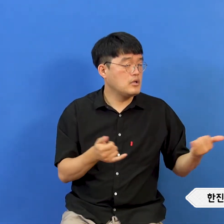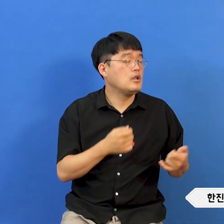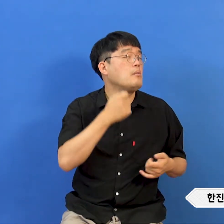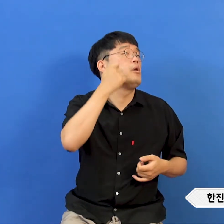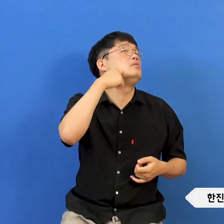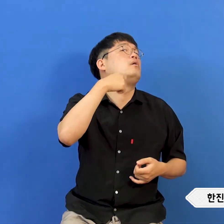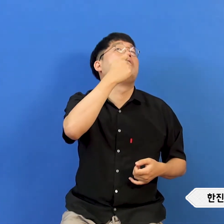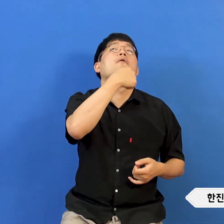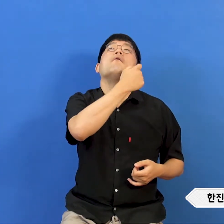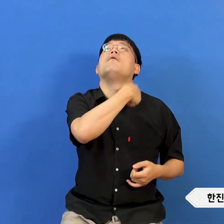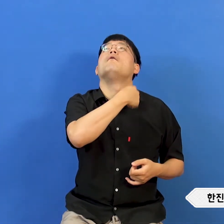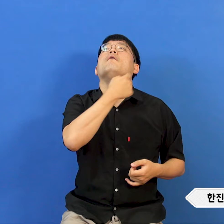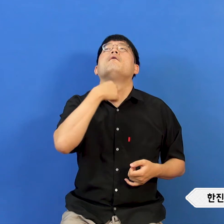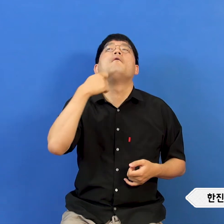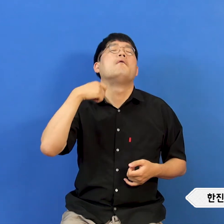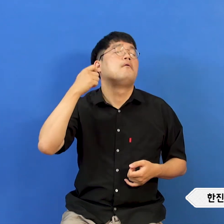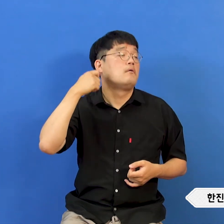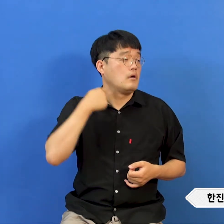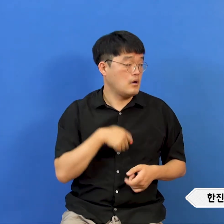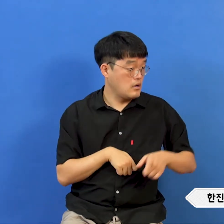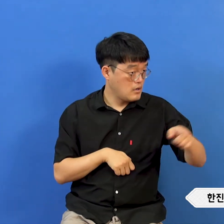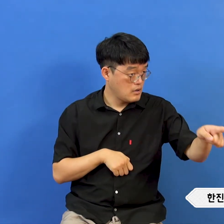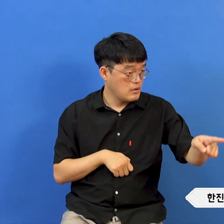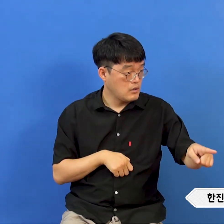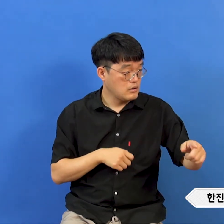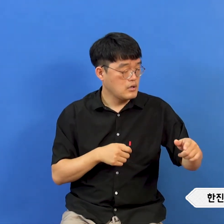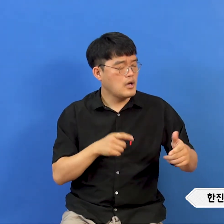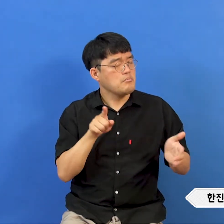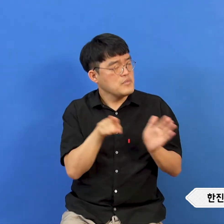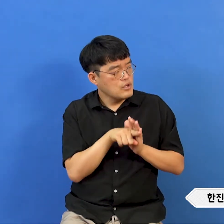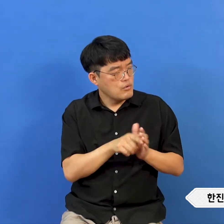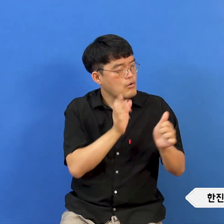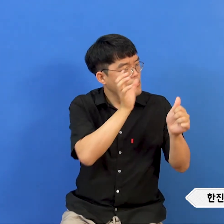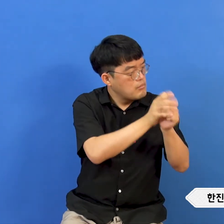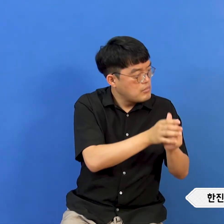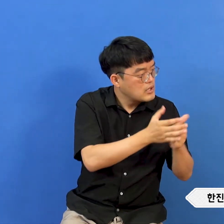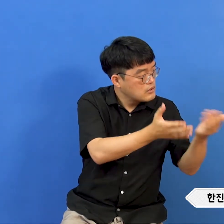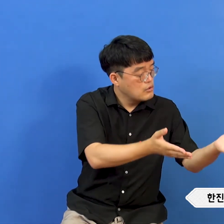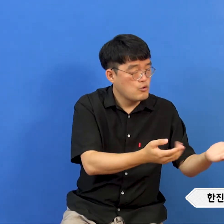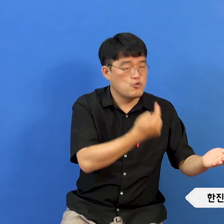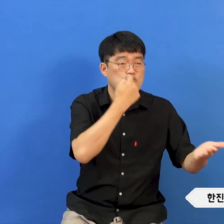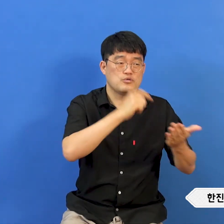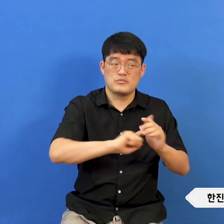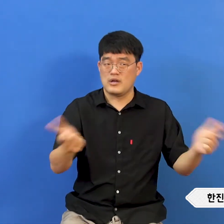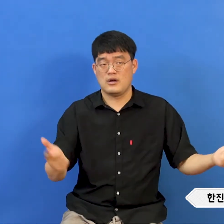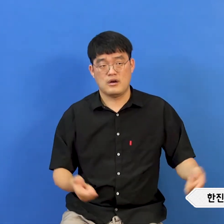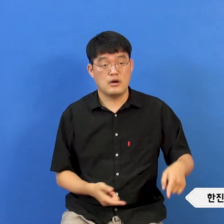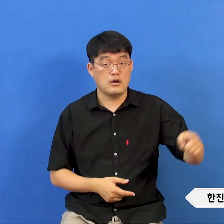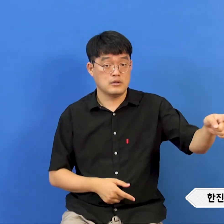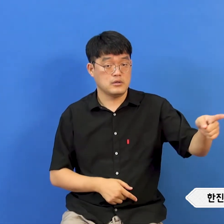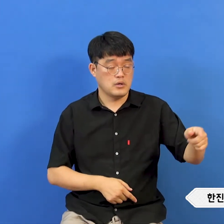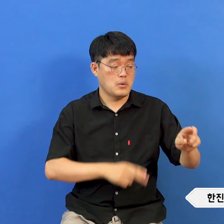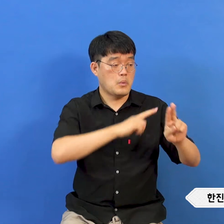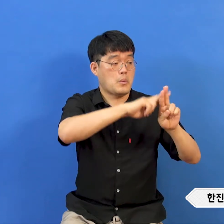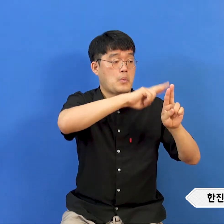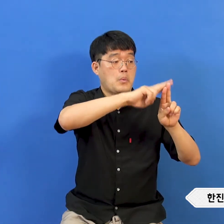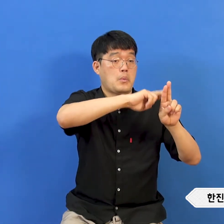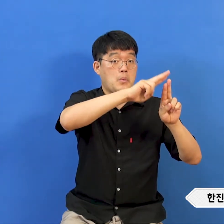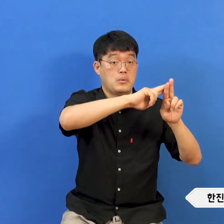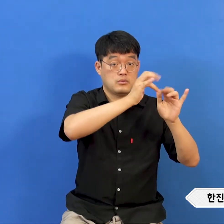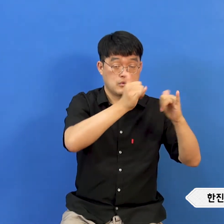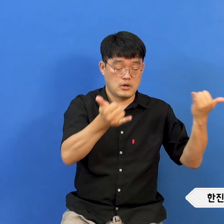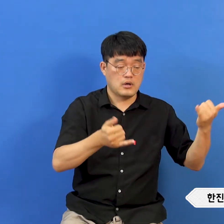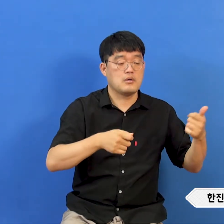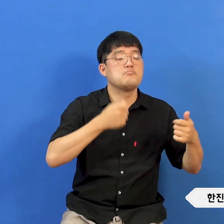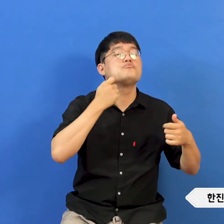그 이발사가 과거에 정신병이라도 앓은 적이 있는지 어떻게 합니까? 이발사가 면도를 하다가 갑자기